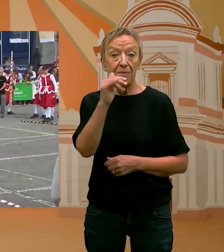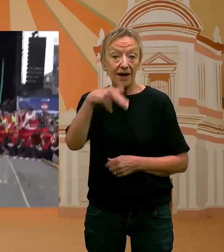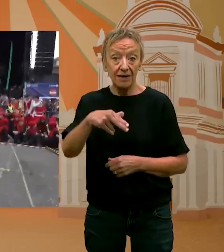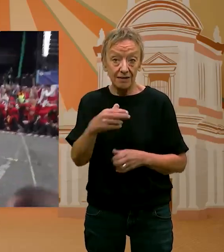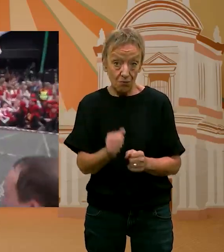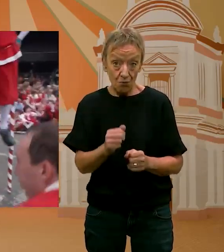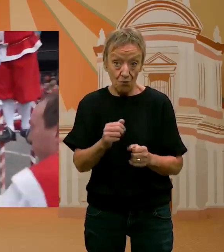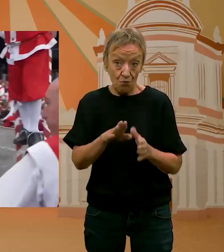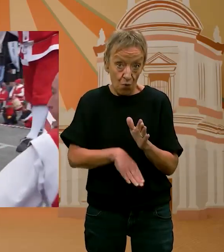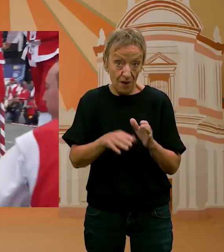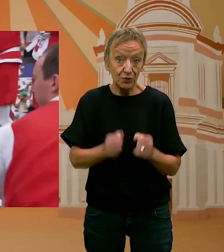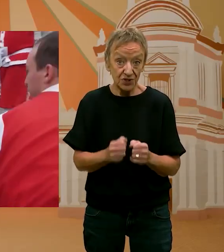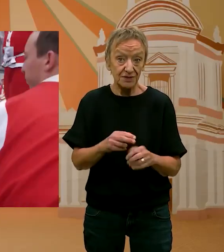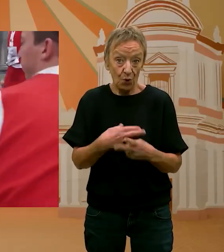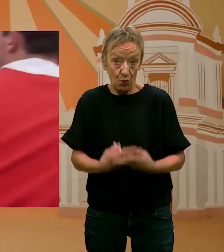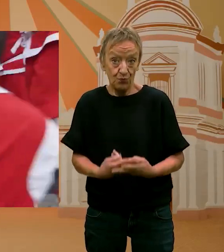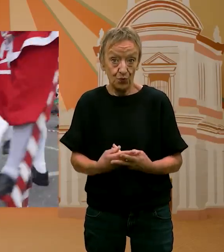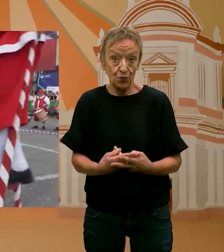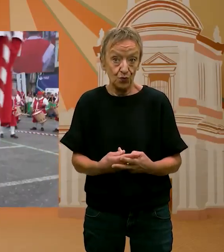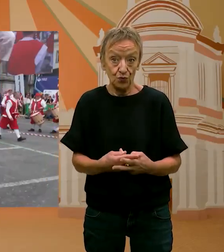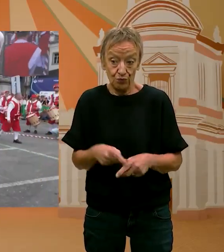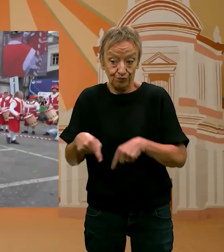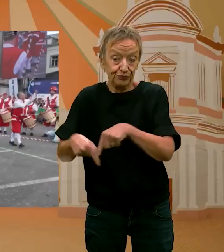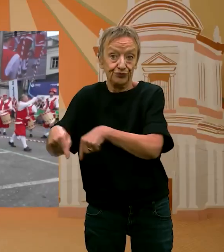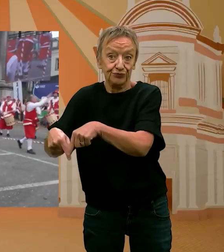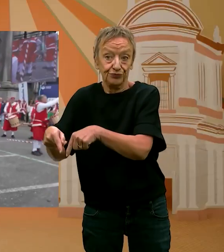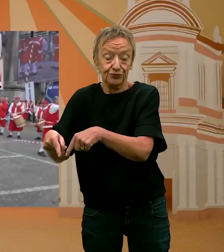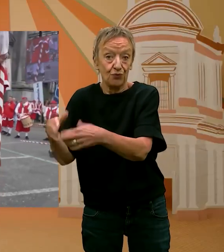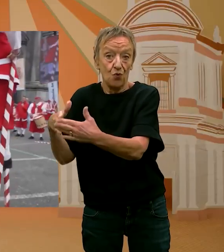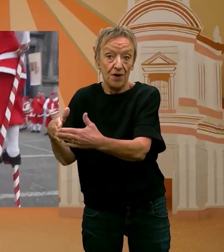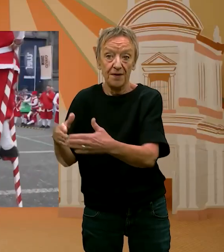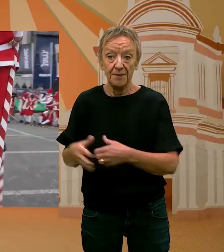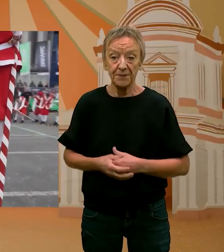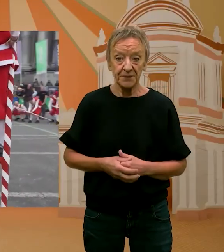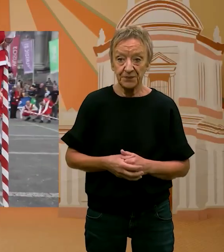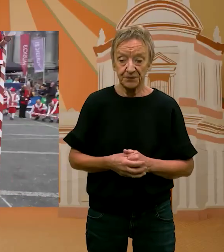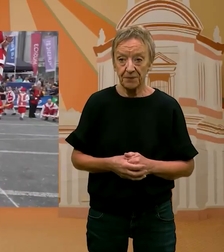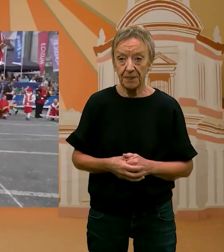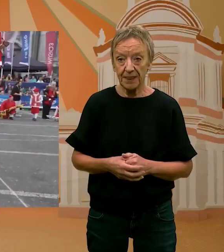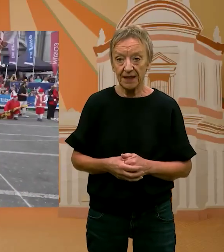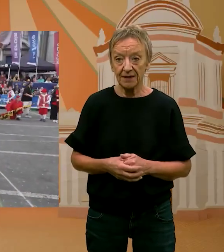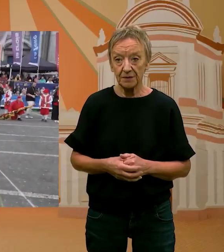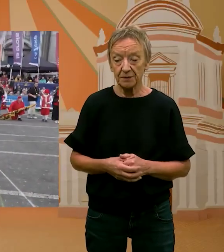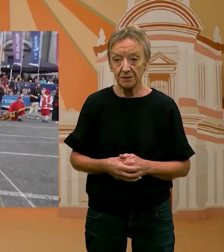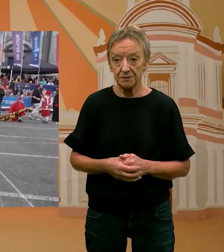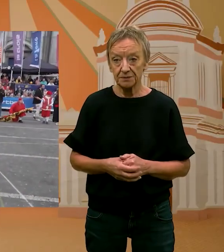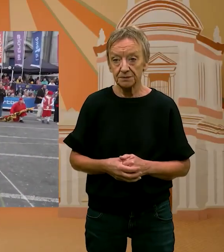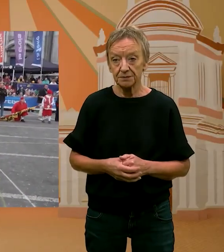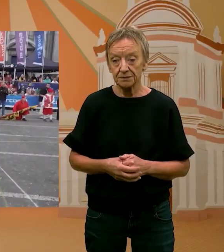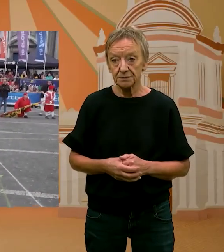marcher parce que les échasseurs vont se mettre tout autour avec les échasses et ça va permettre de pousser et de se dire, ben voilà, maintenant il faut. Donc ça risque de